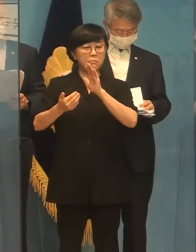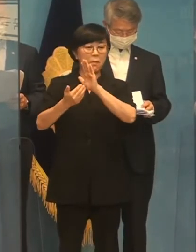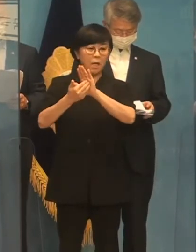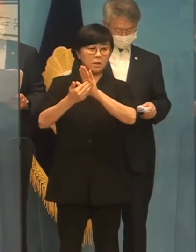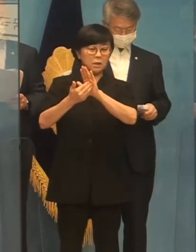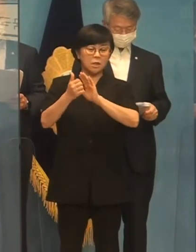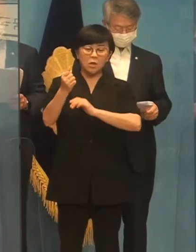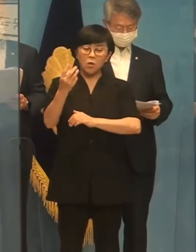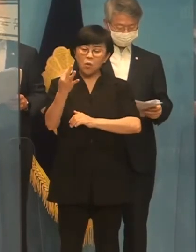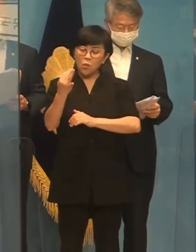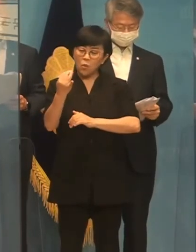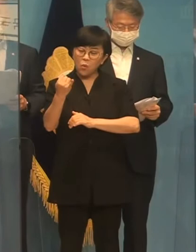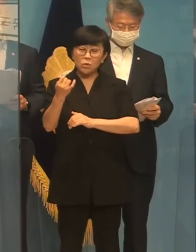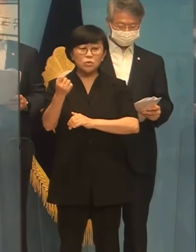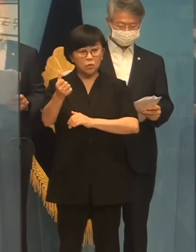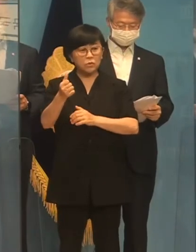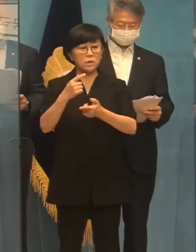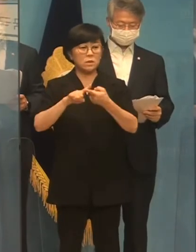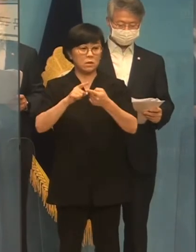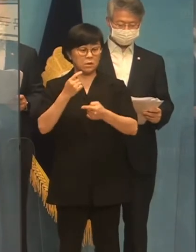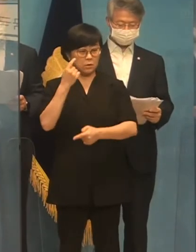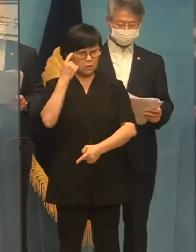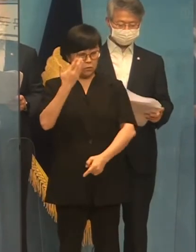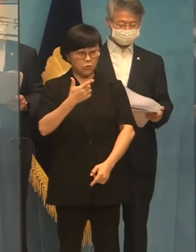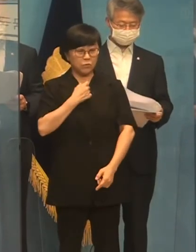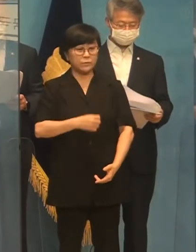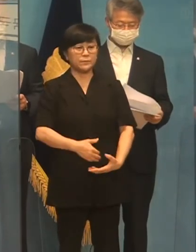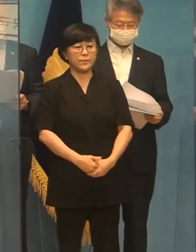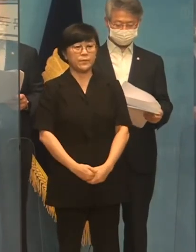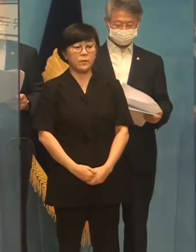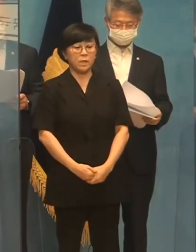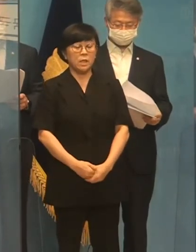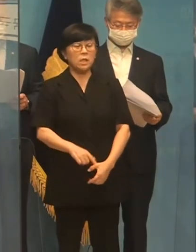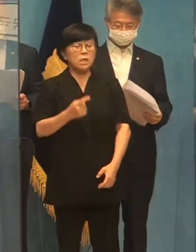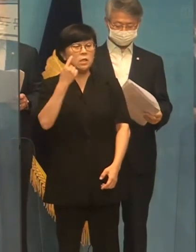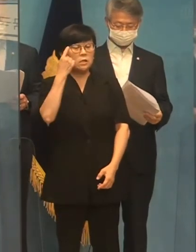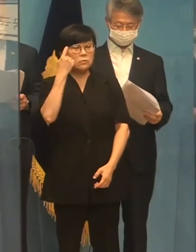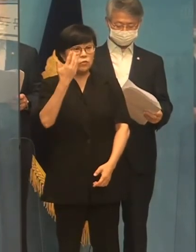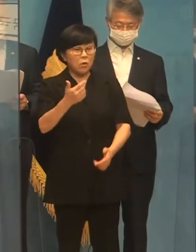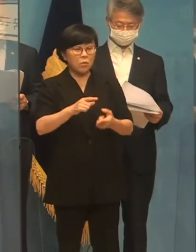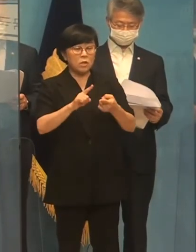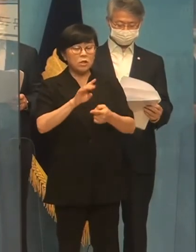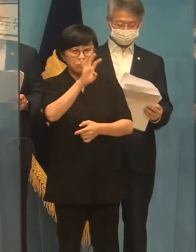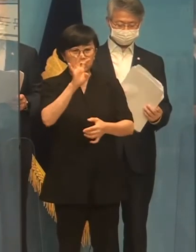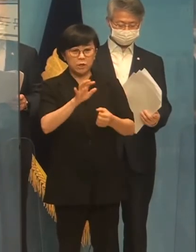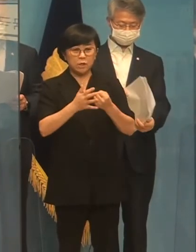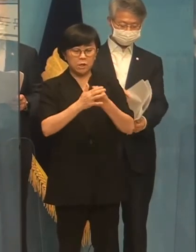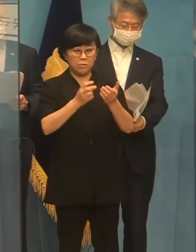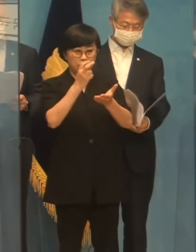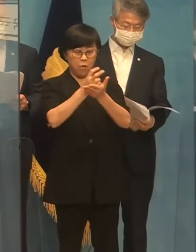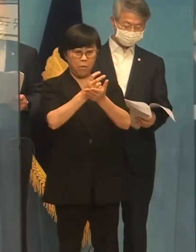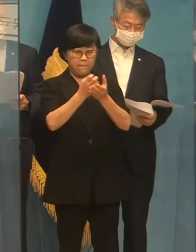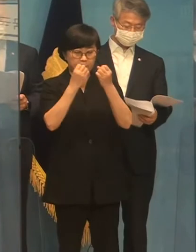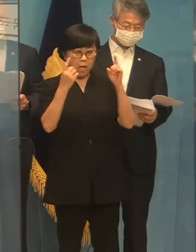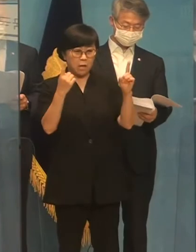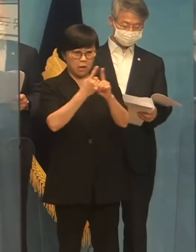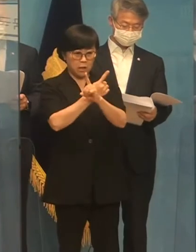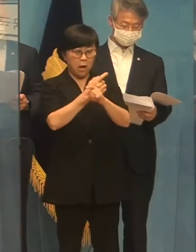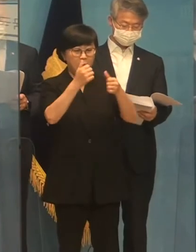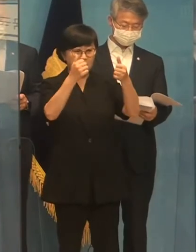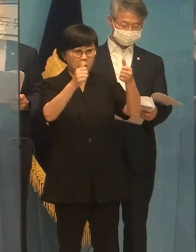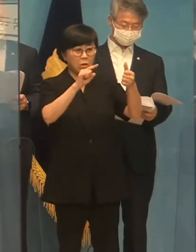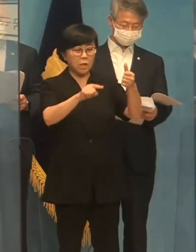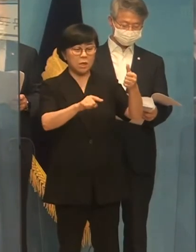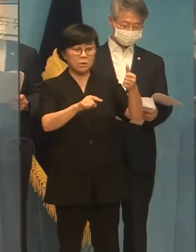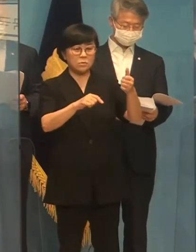손에 꼽을 정도로 적은 것인지도 정말 의문입니다. 이상의 의문들이 바로 사법개혁에 대한 법관 위주의